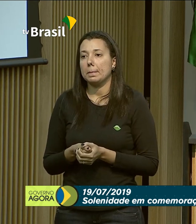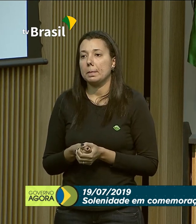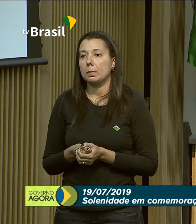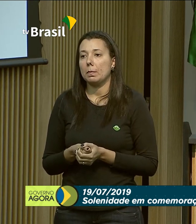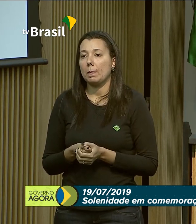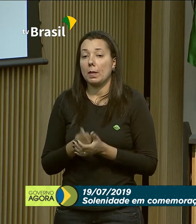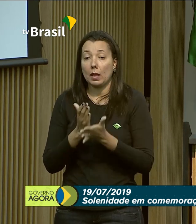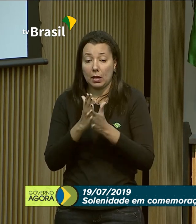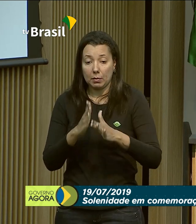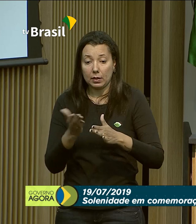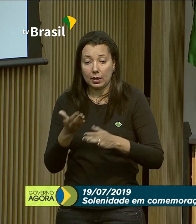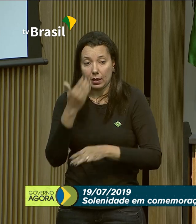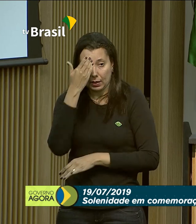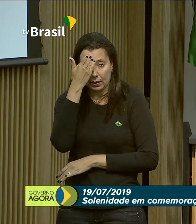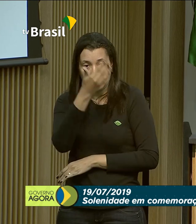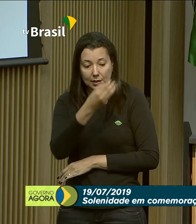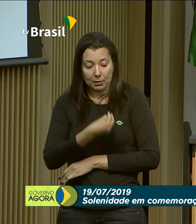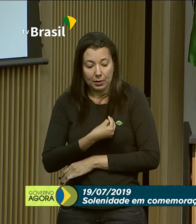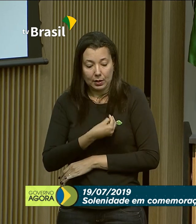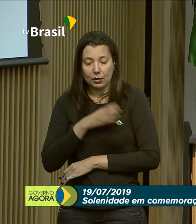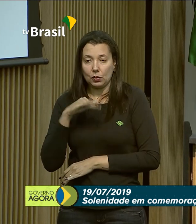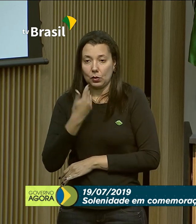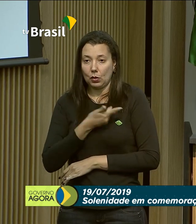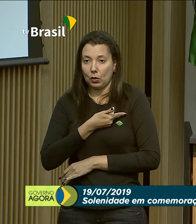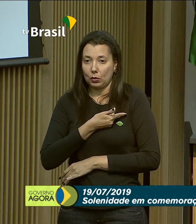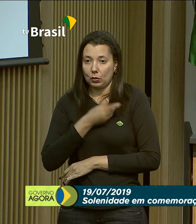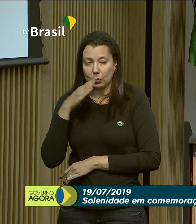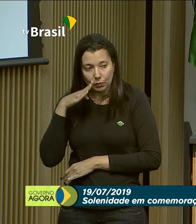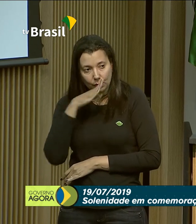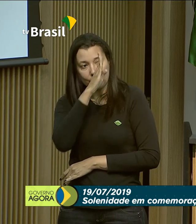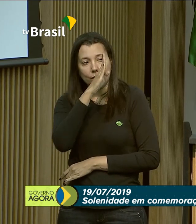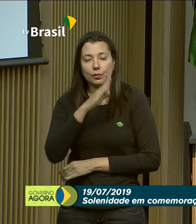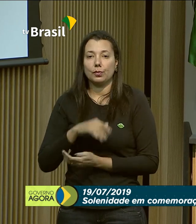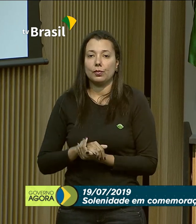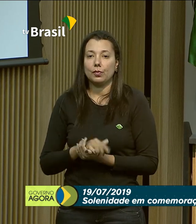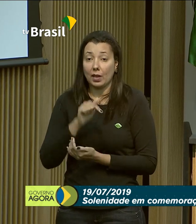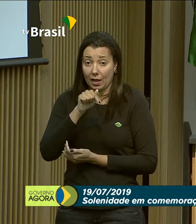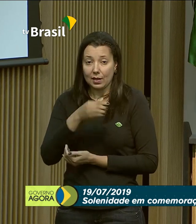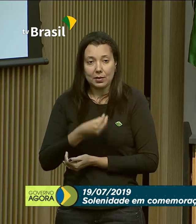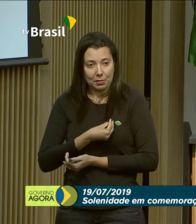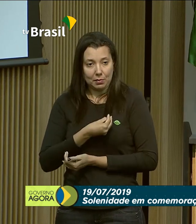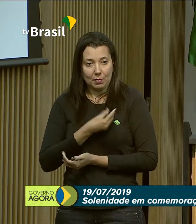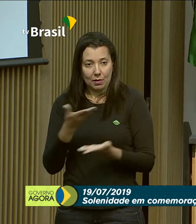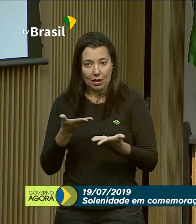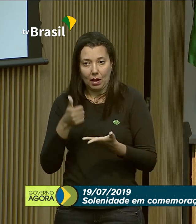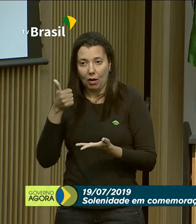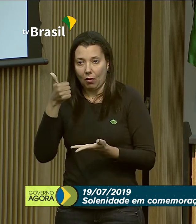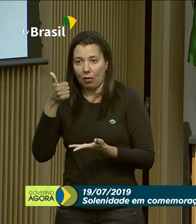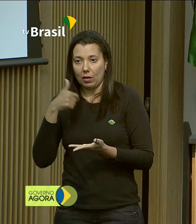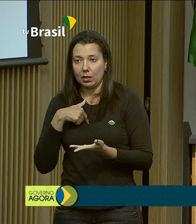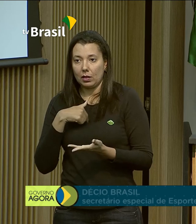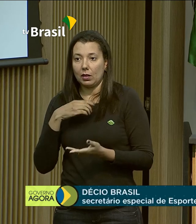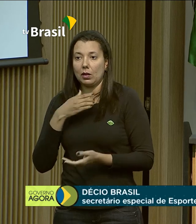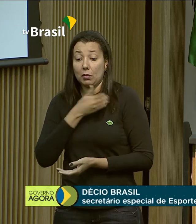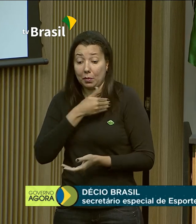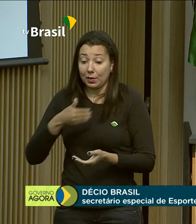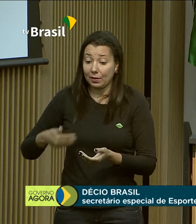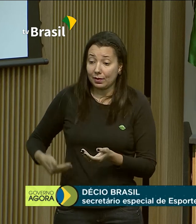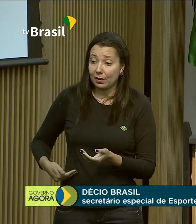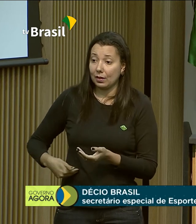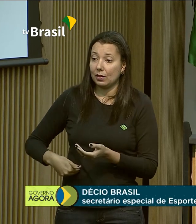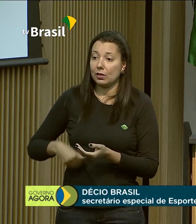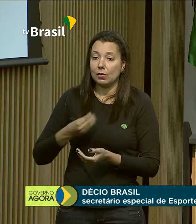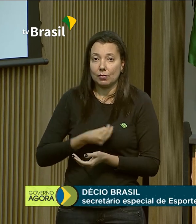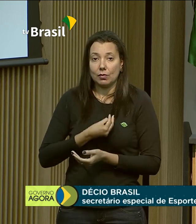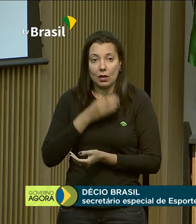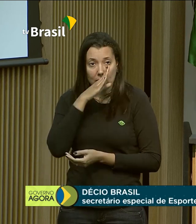Encerrando, gostaria de agradecer a presença do nosso comandante. Esta é a primeira ocasião que um presidente da República participa de um evento